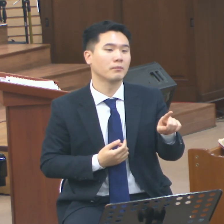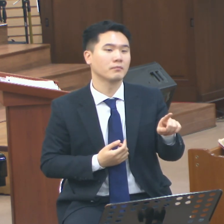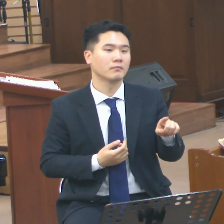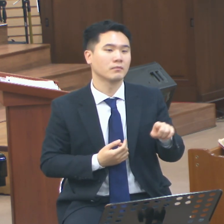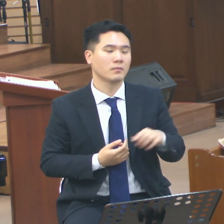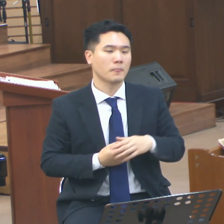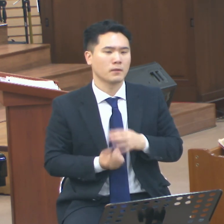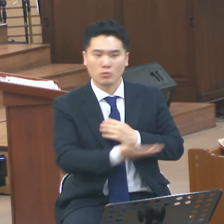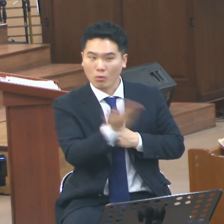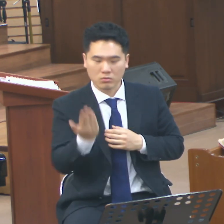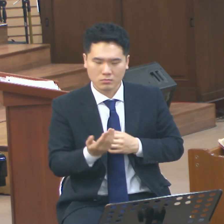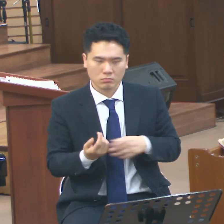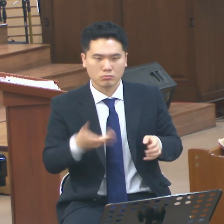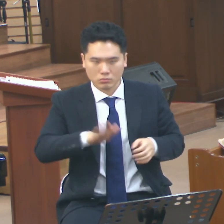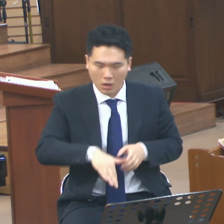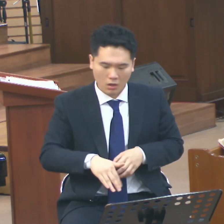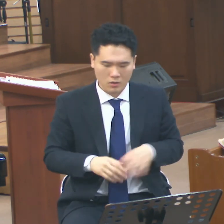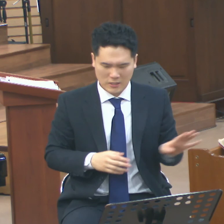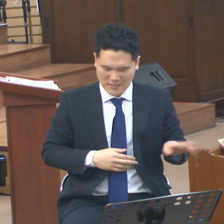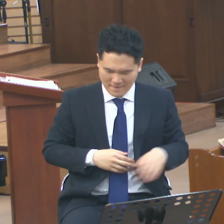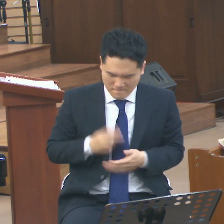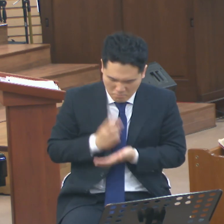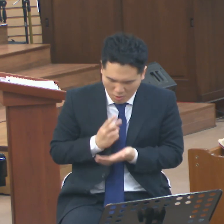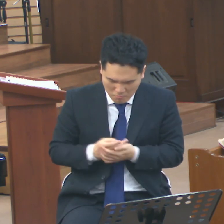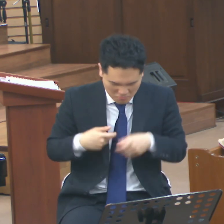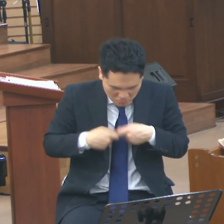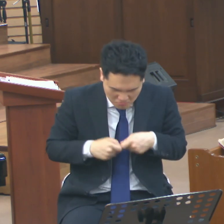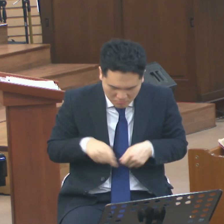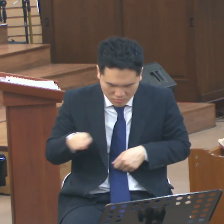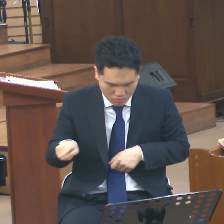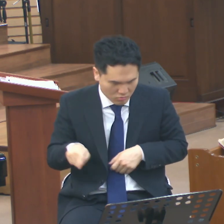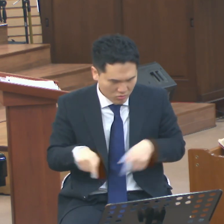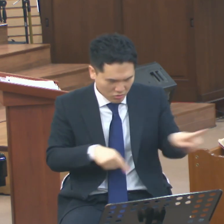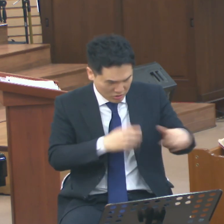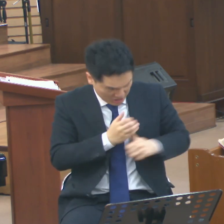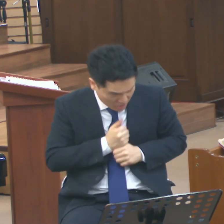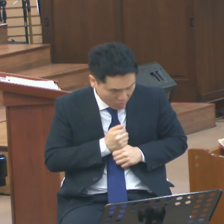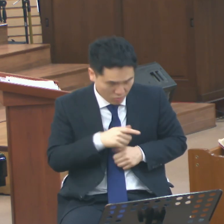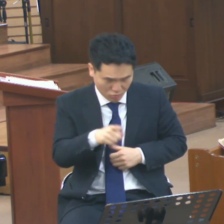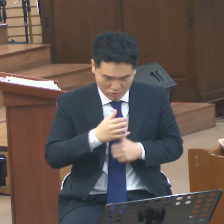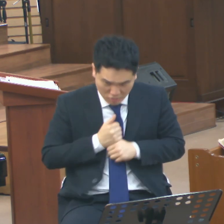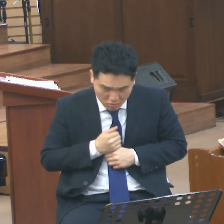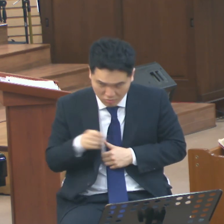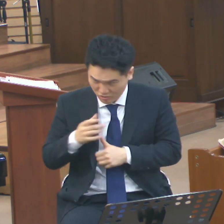몇 번을 지켰냐 안 지켰냐 이렇게 따지고 드는 거예요. 그러면 전부 다